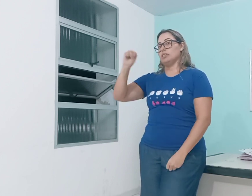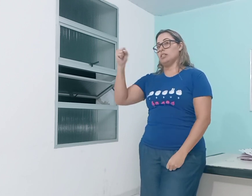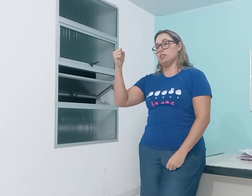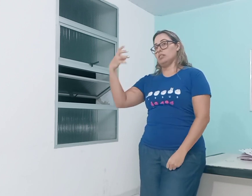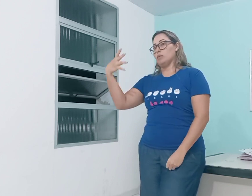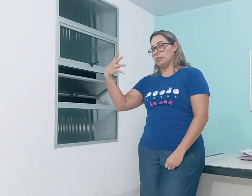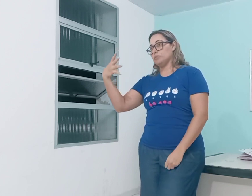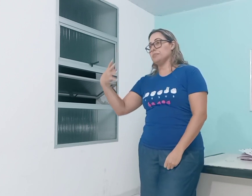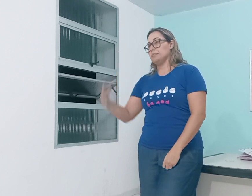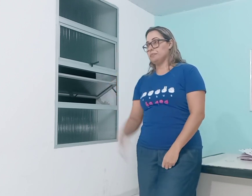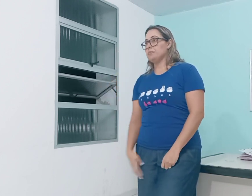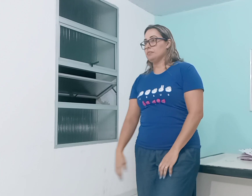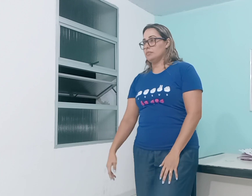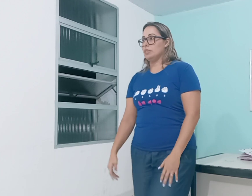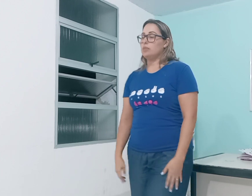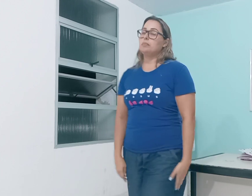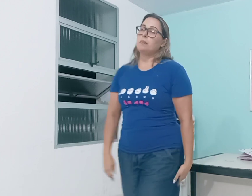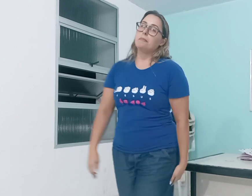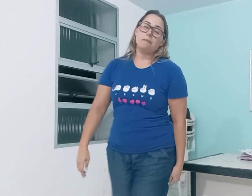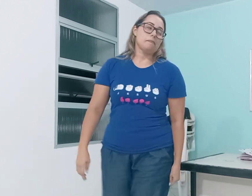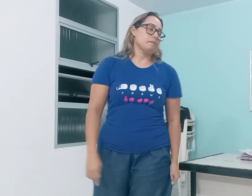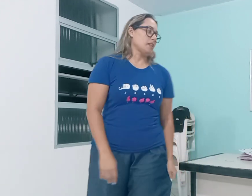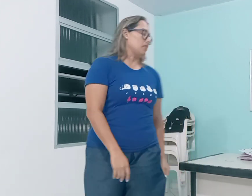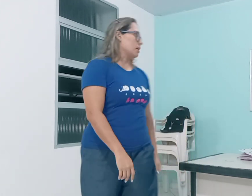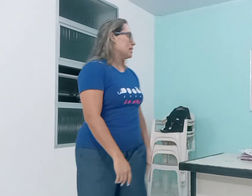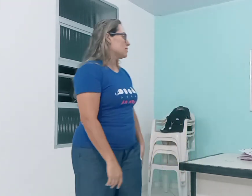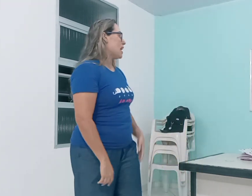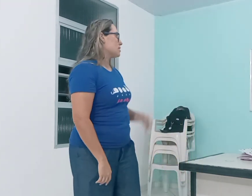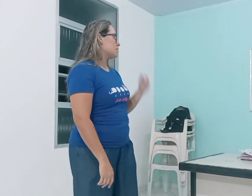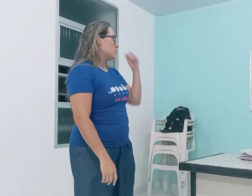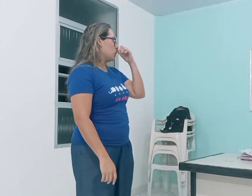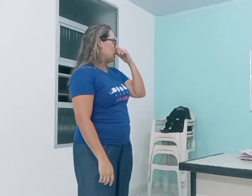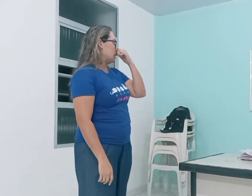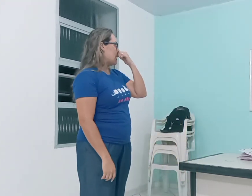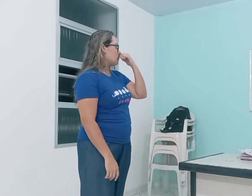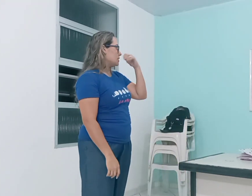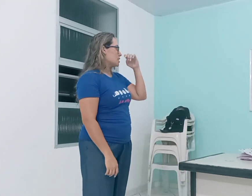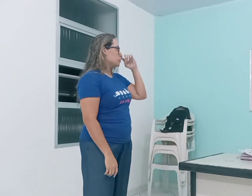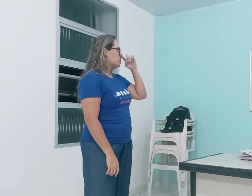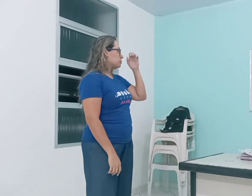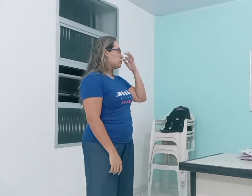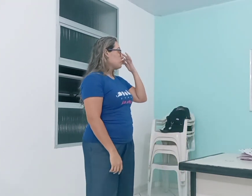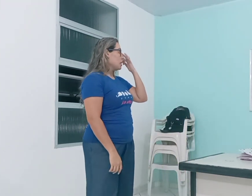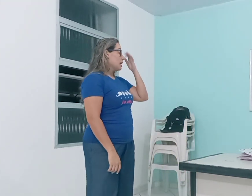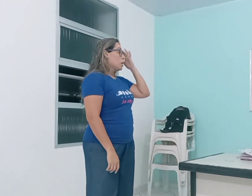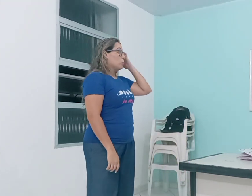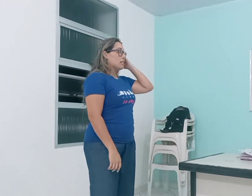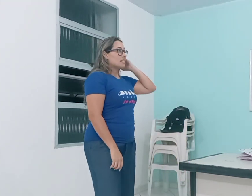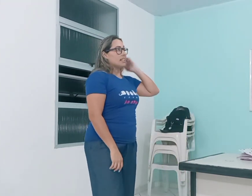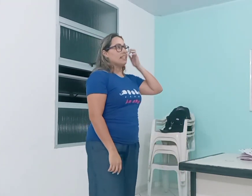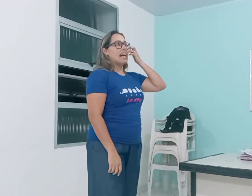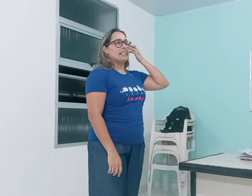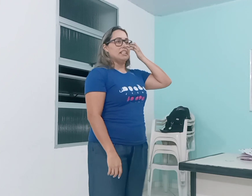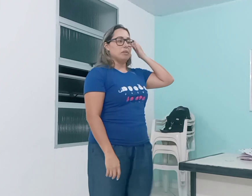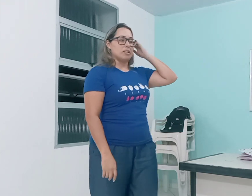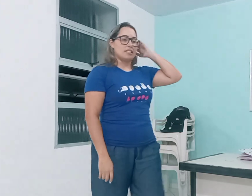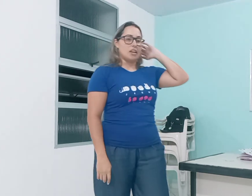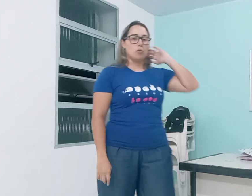1994. Entendeu? Fica mais fácil assim quando a gente avisa. Por isso assim, que na Libras